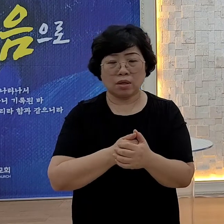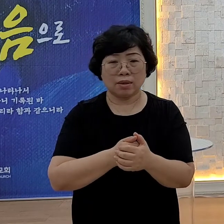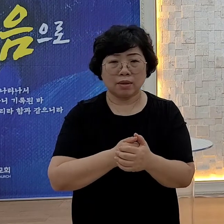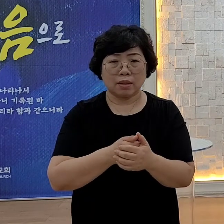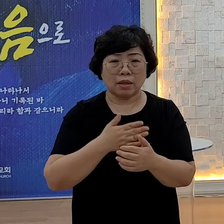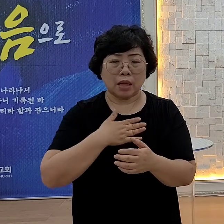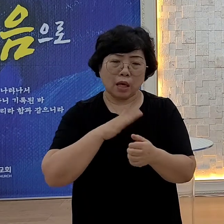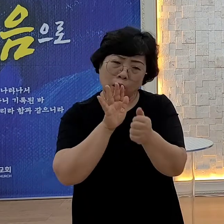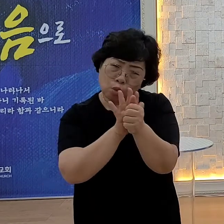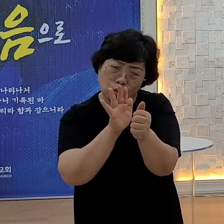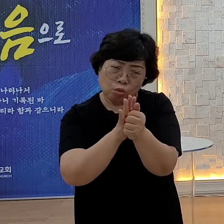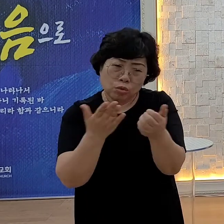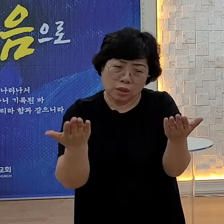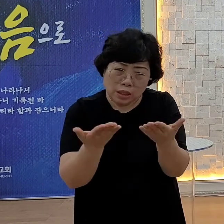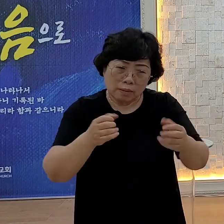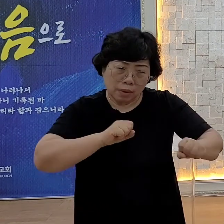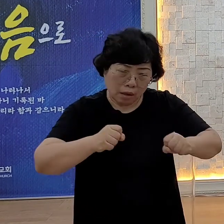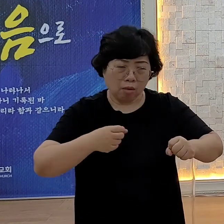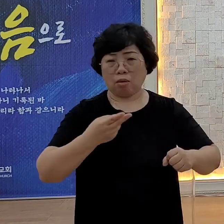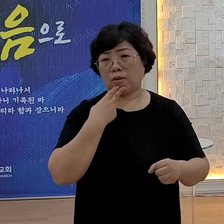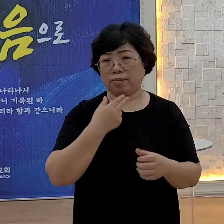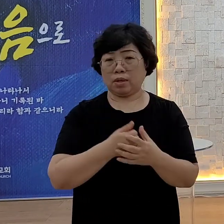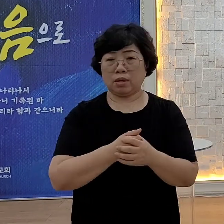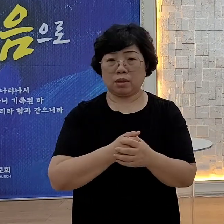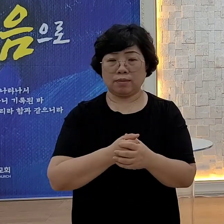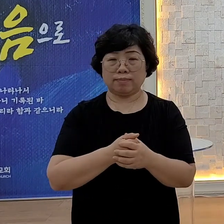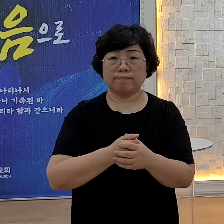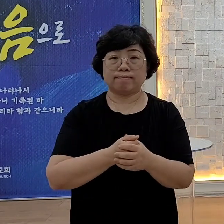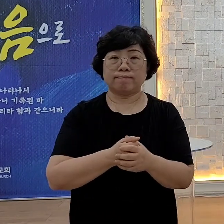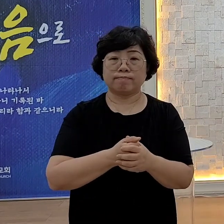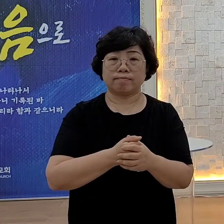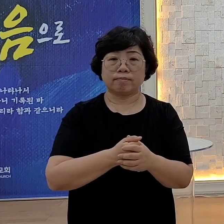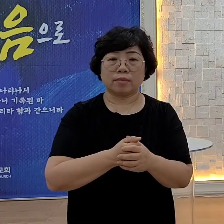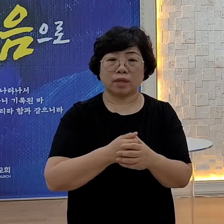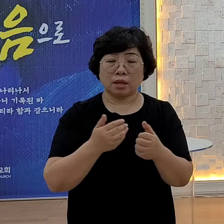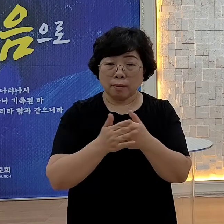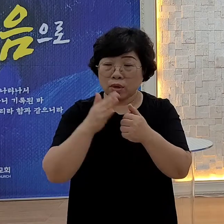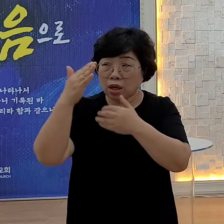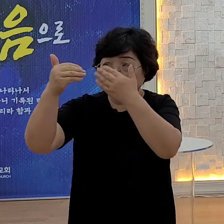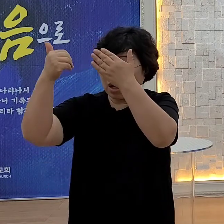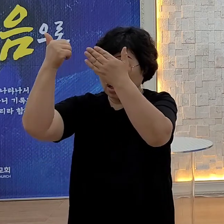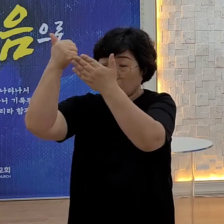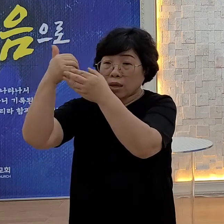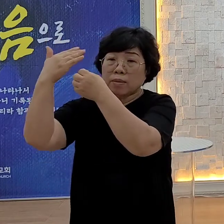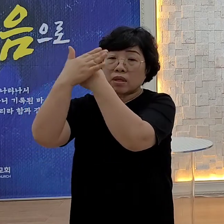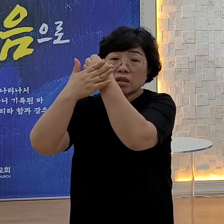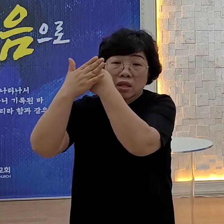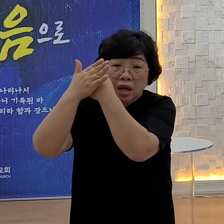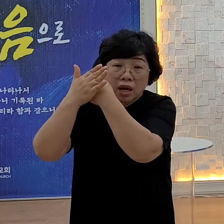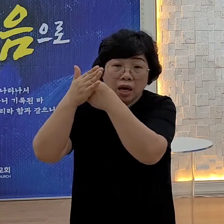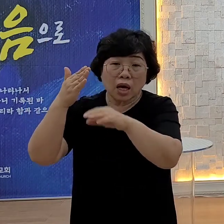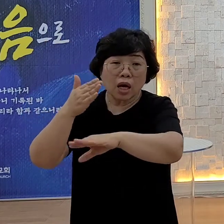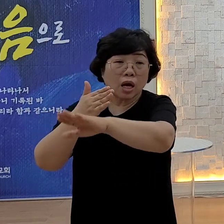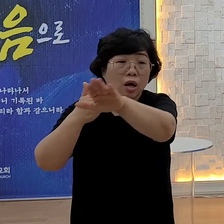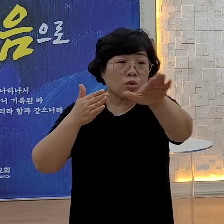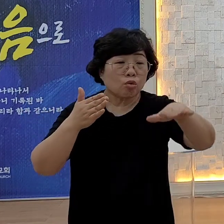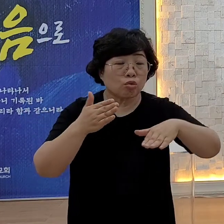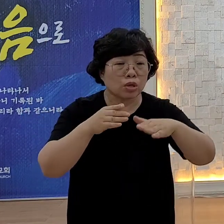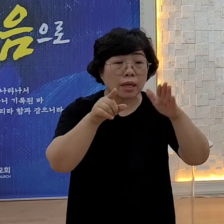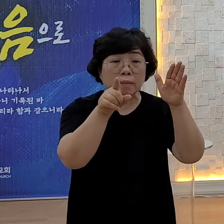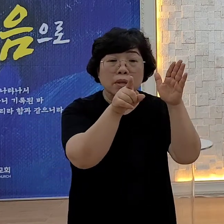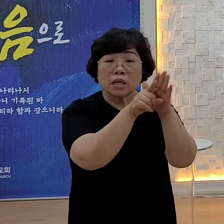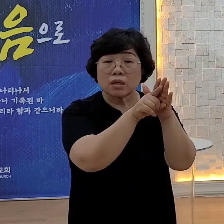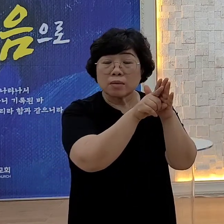라는 것을 말씀해 주고 있습니다. 그래서 이 하나님의 은혜가 여러분 우리의 그